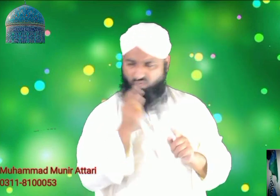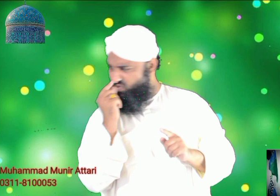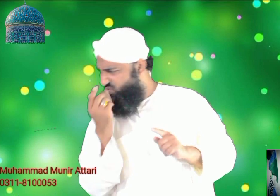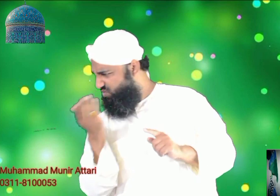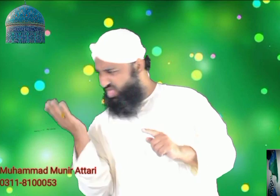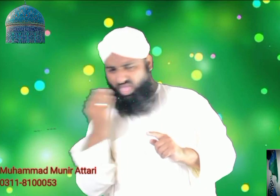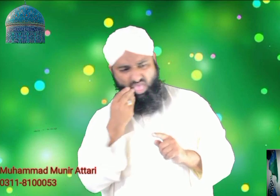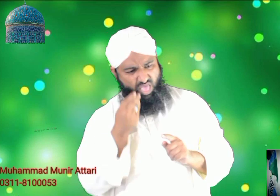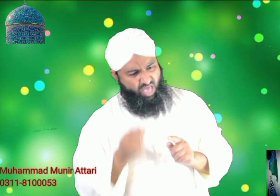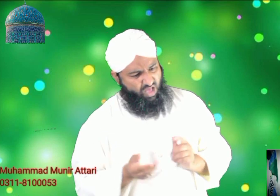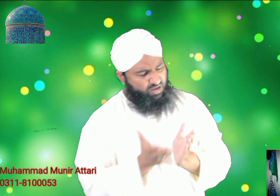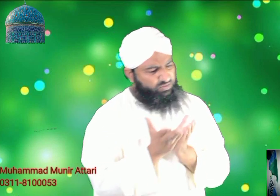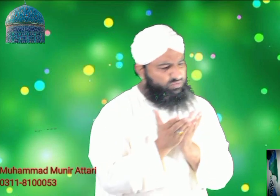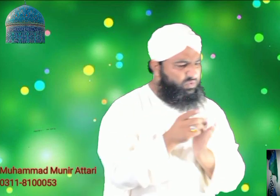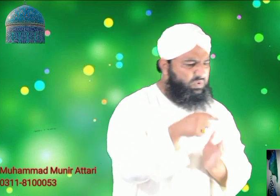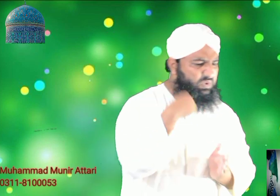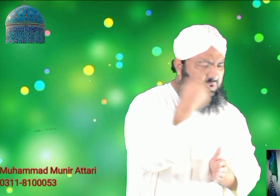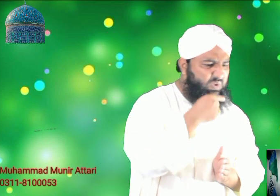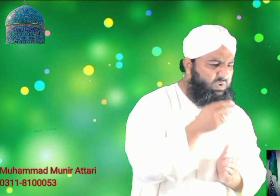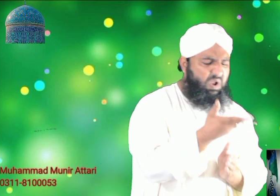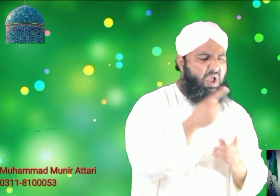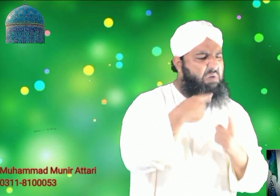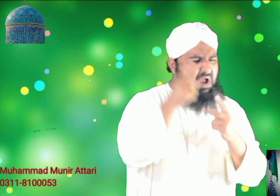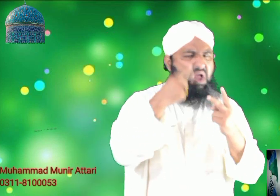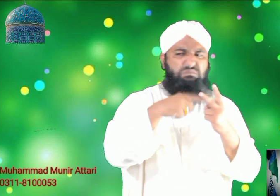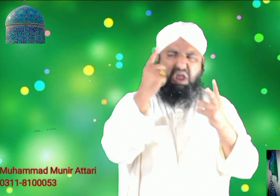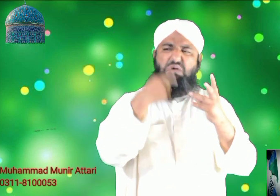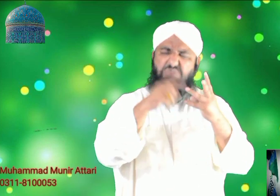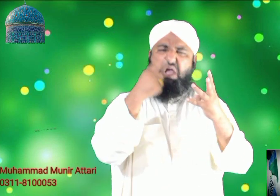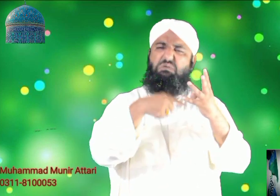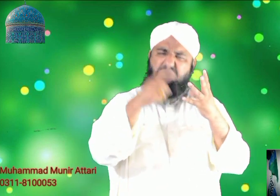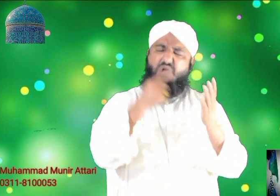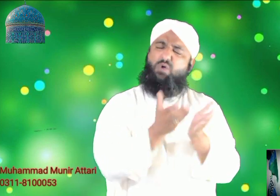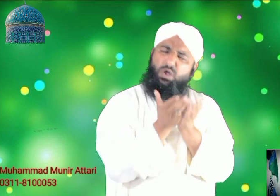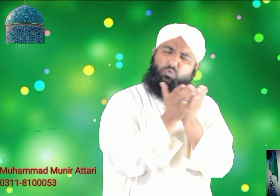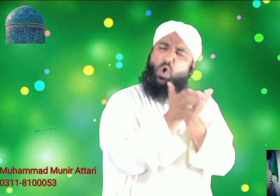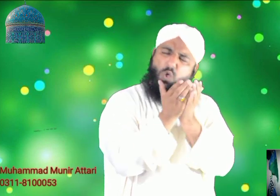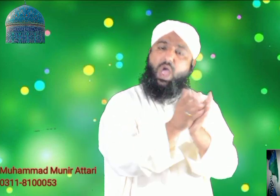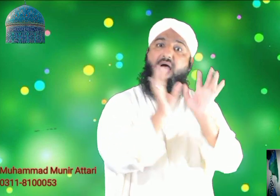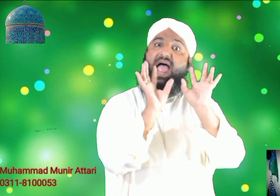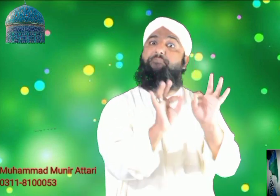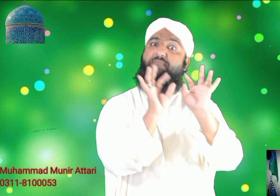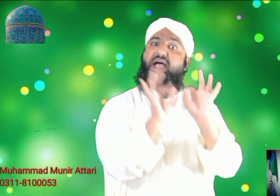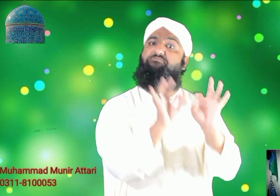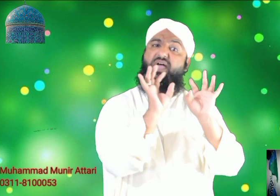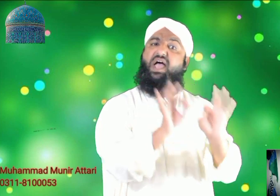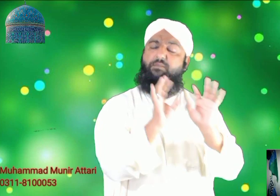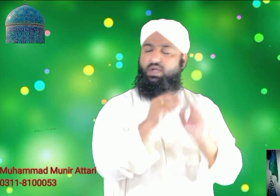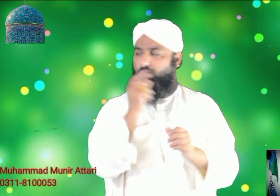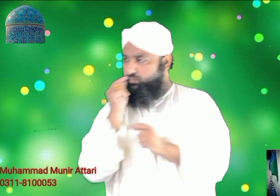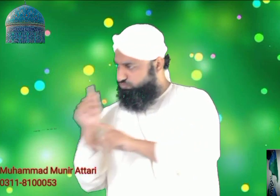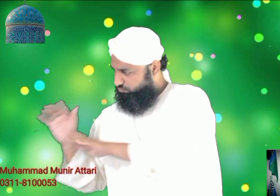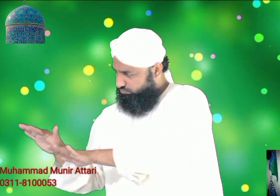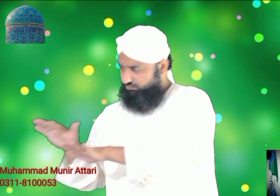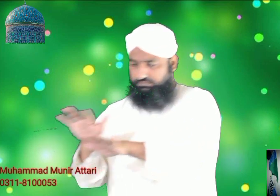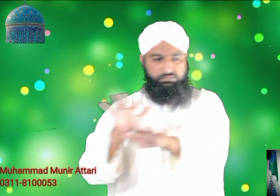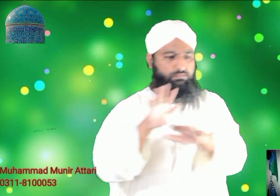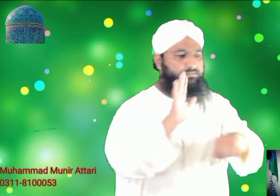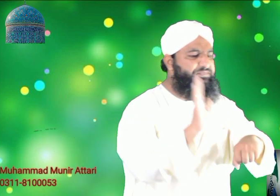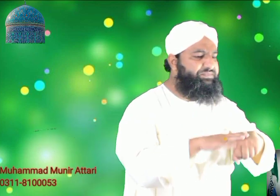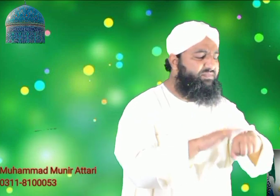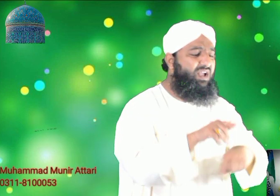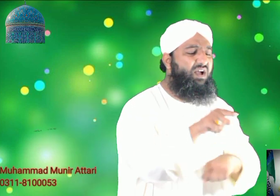اٹھانا۔ تھوڑی دیر ہوئی، جب بار بار وہ روتے روتے دعا کر رہا تھا، تو لوگوں نے کہا اے شیخ آپ کیوں یہ دعا کر